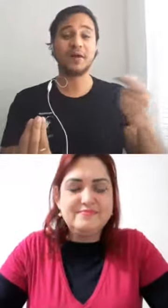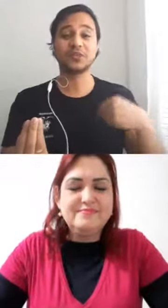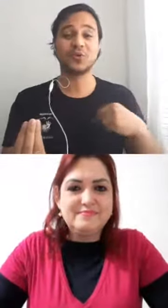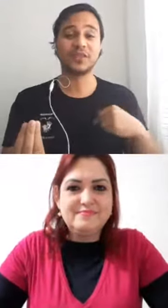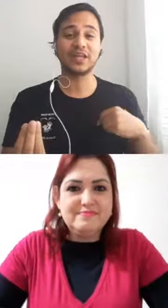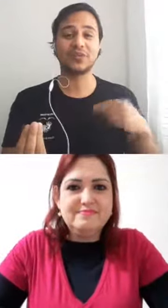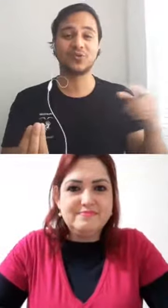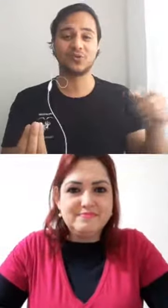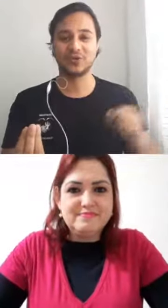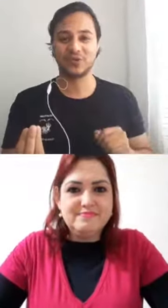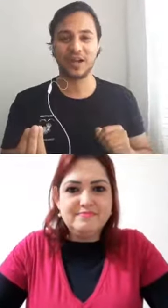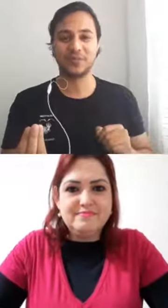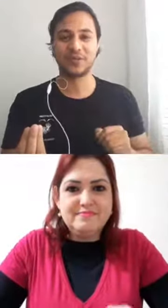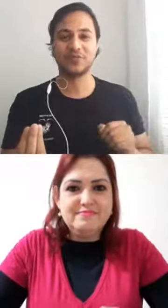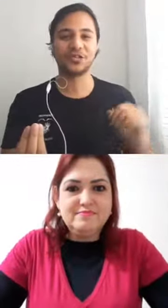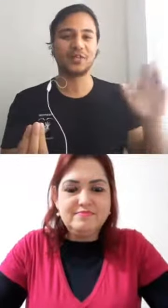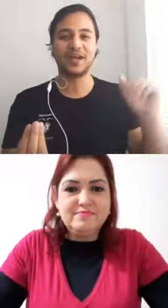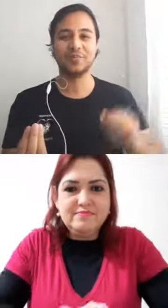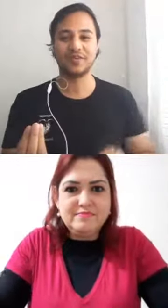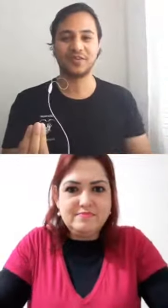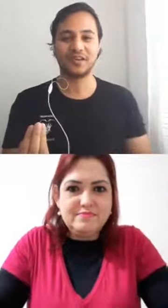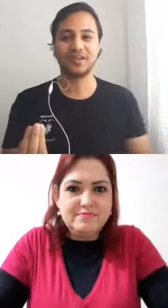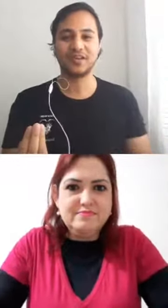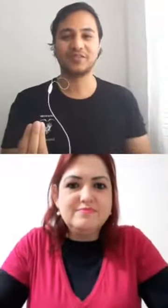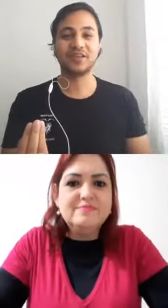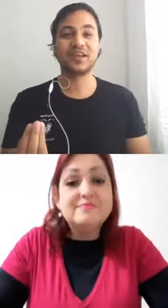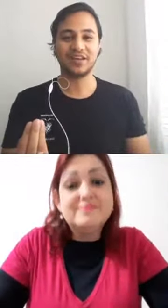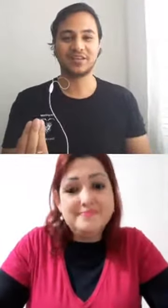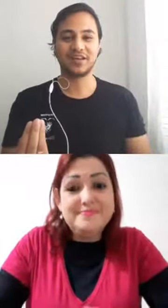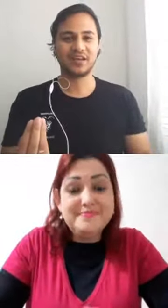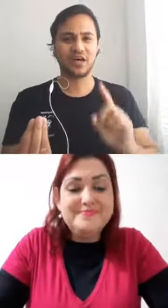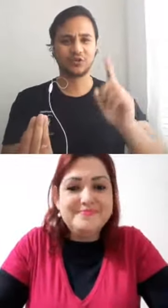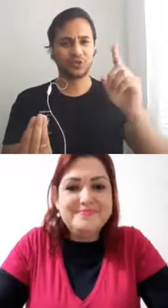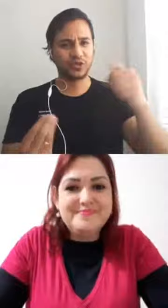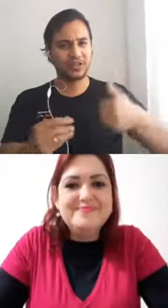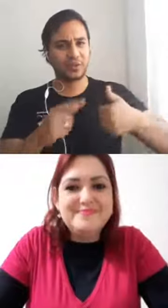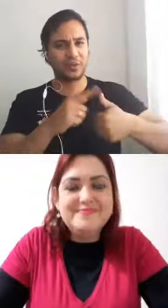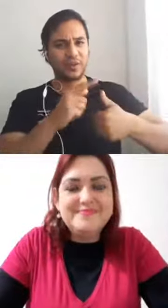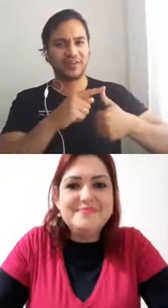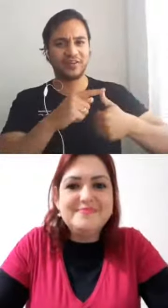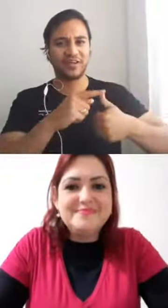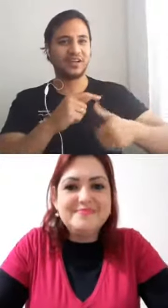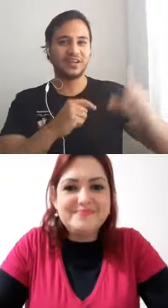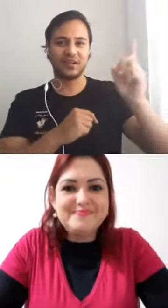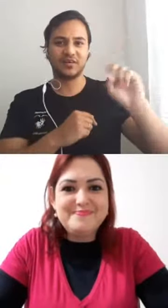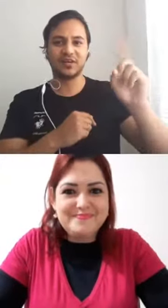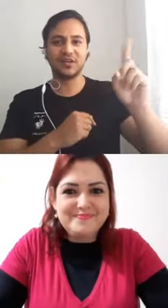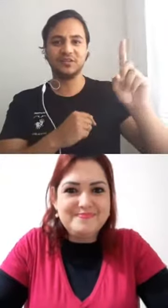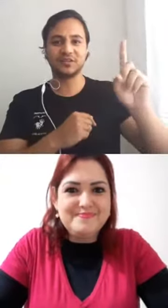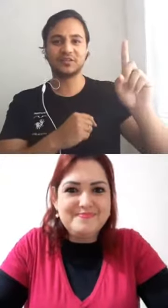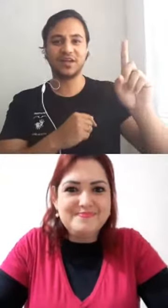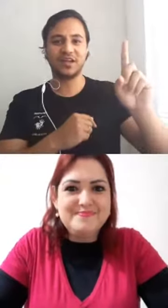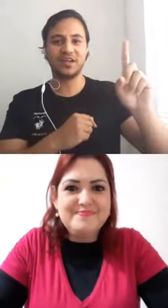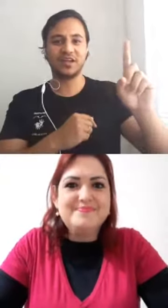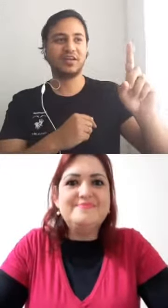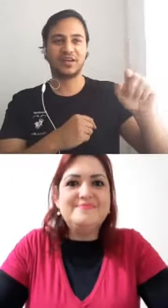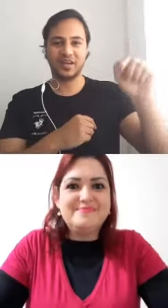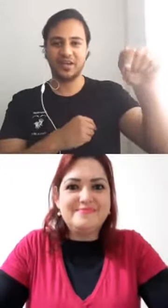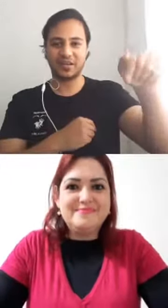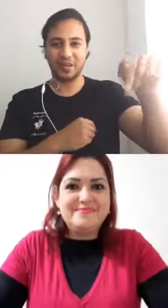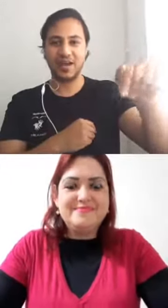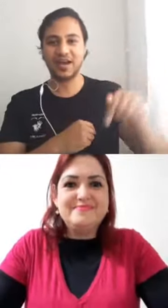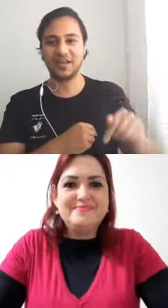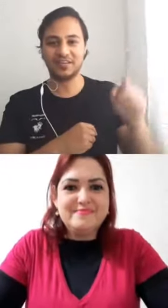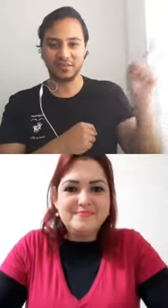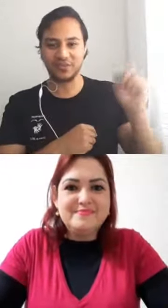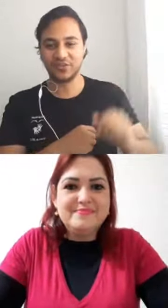me passa um contato de um intérprete que eu vou chamar ele para vir de graça. Não, o surdo tem que ser o primeiro a falar. Não, espera aí.